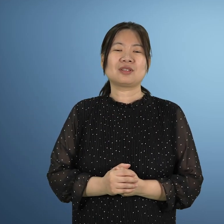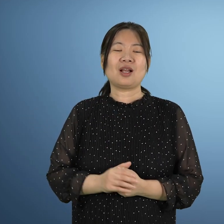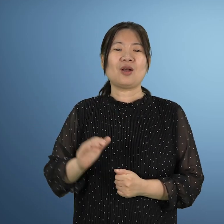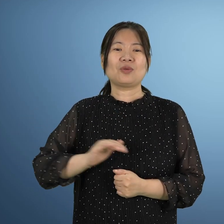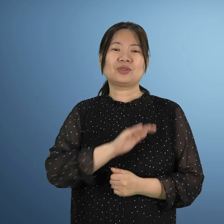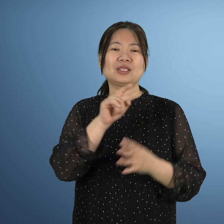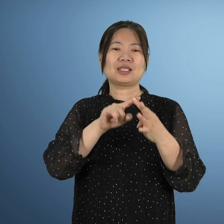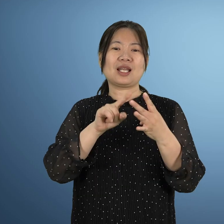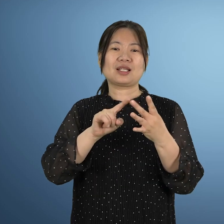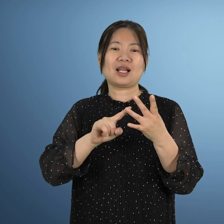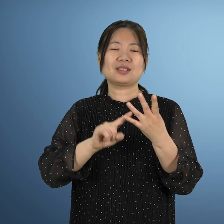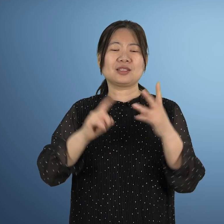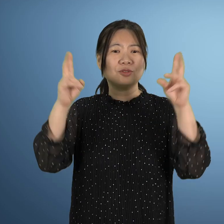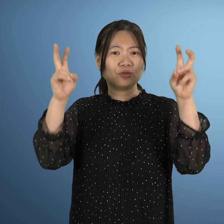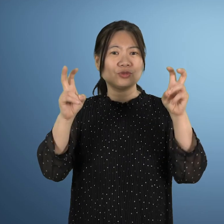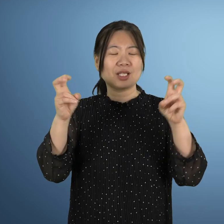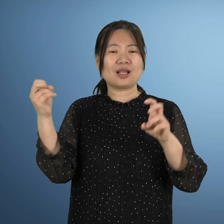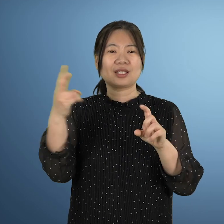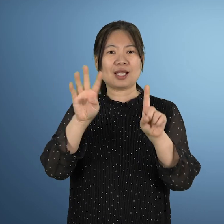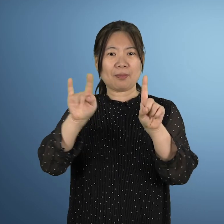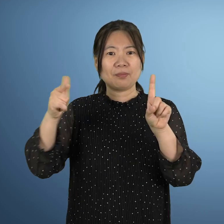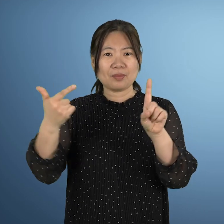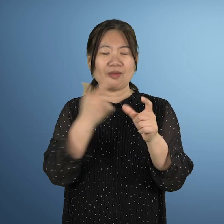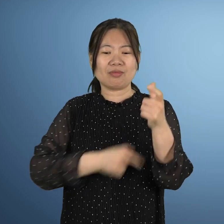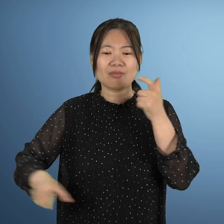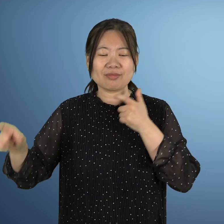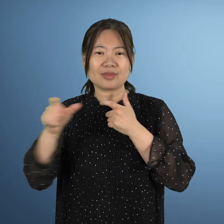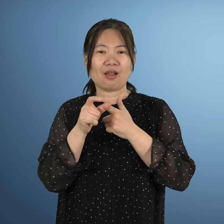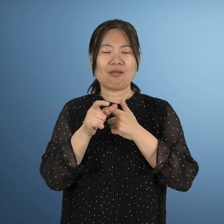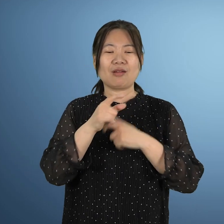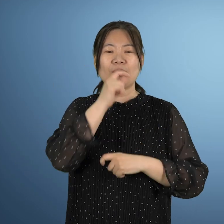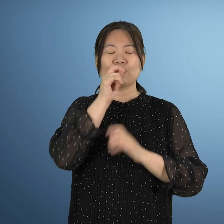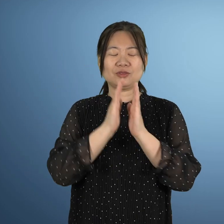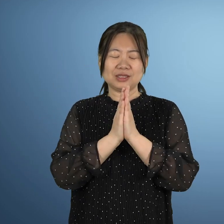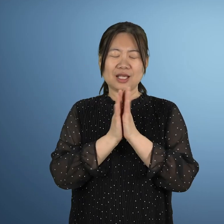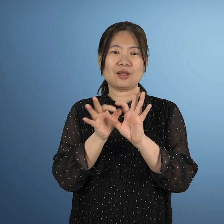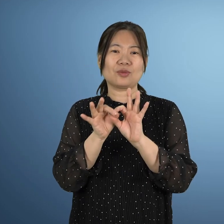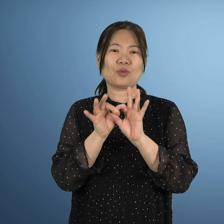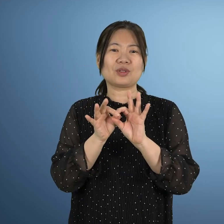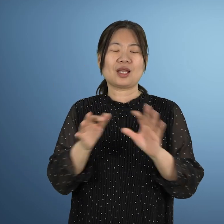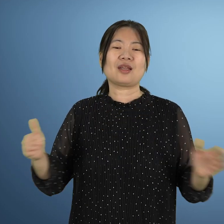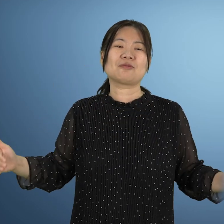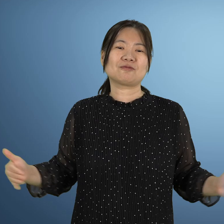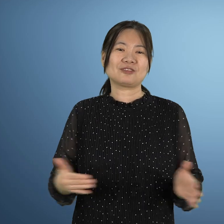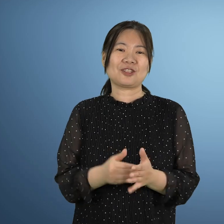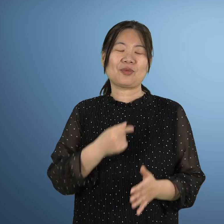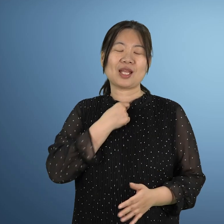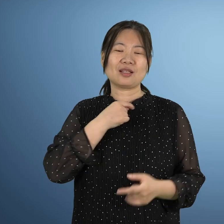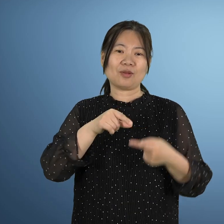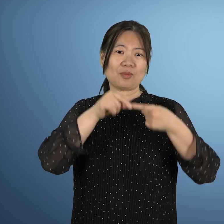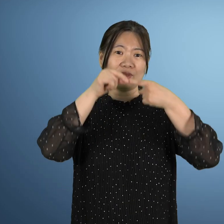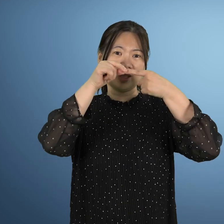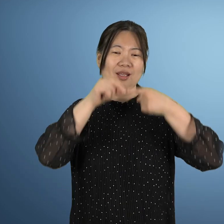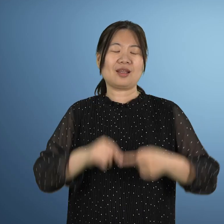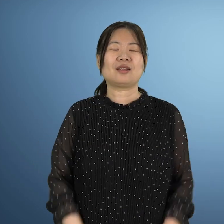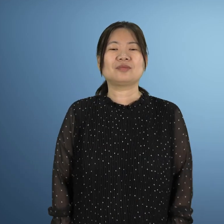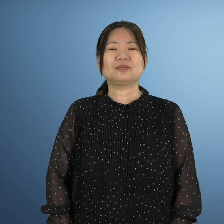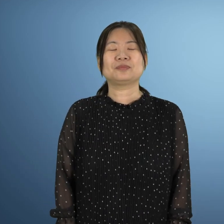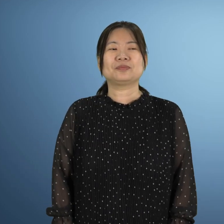우리 4가지 주제를 다시 한번 묵상하면서 마치도록 하겠습니다. 첫째,